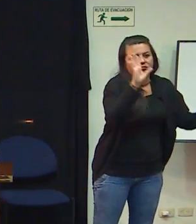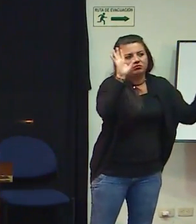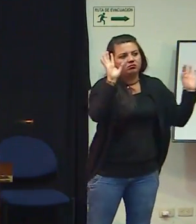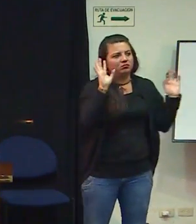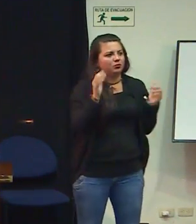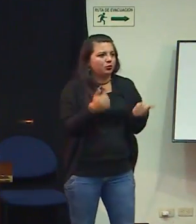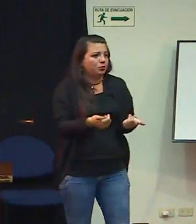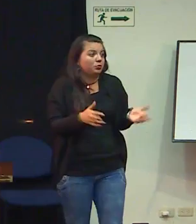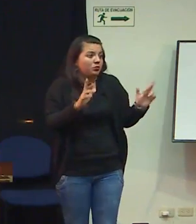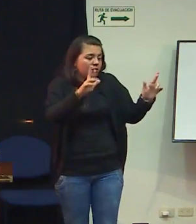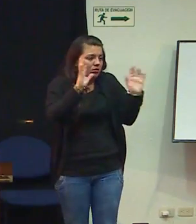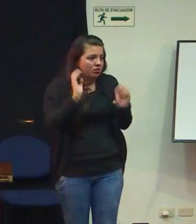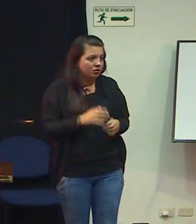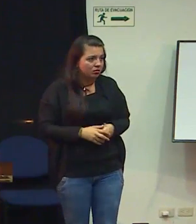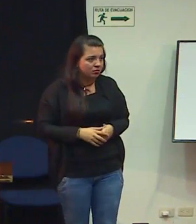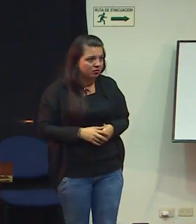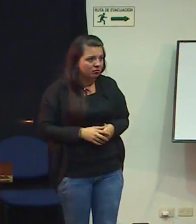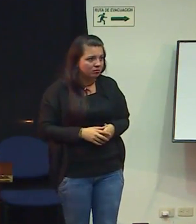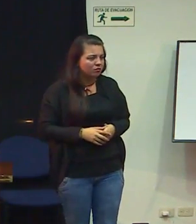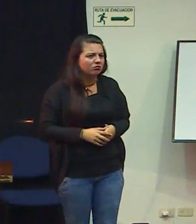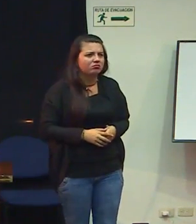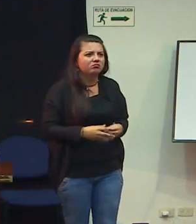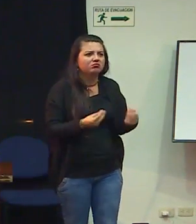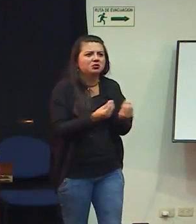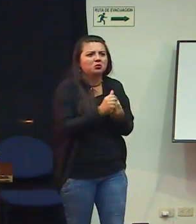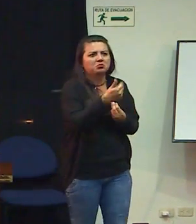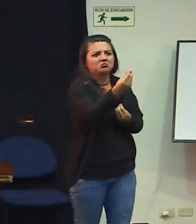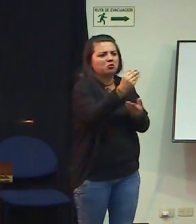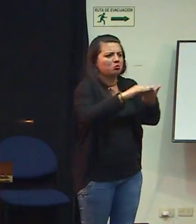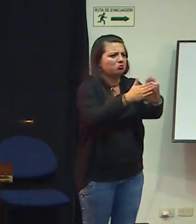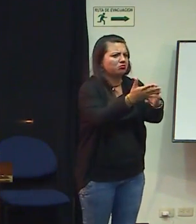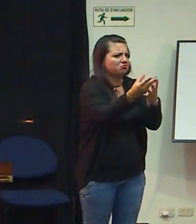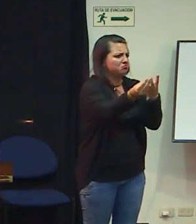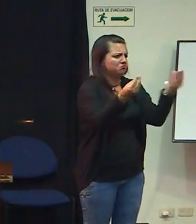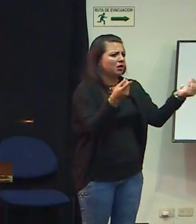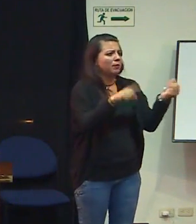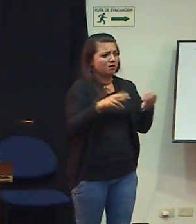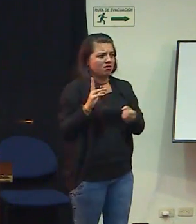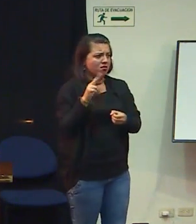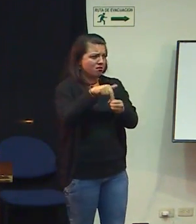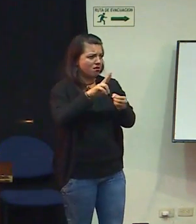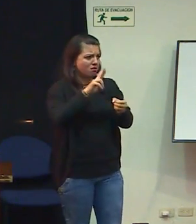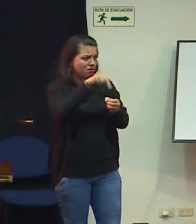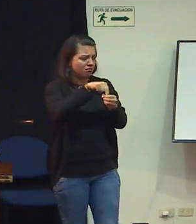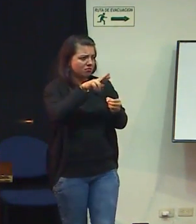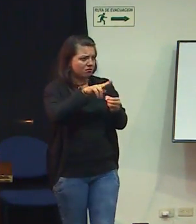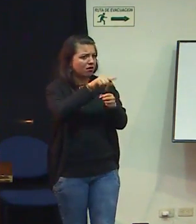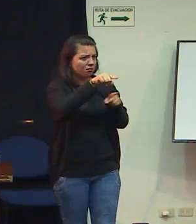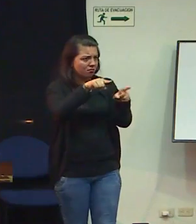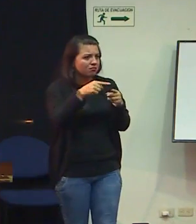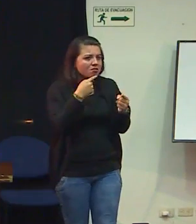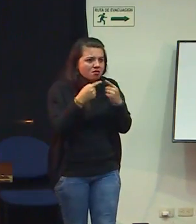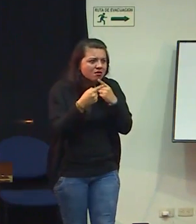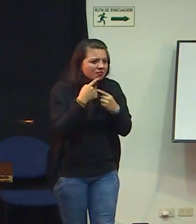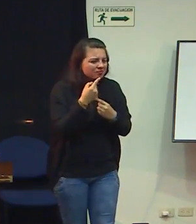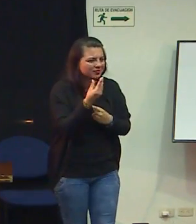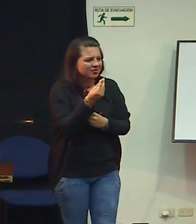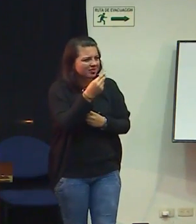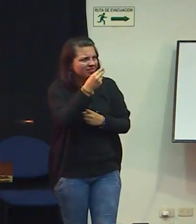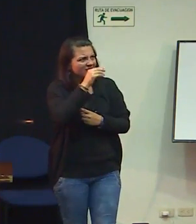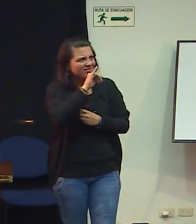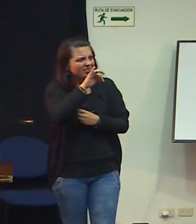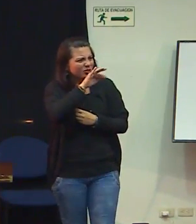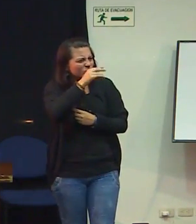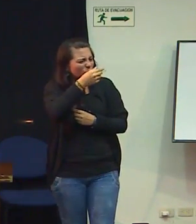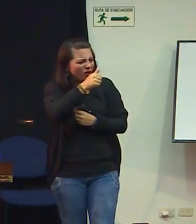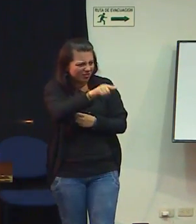un compañero de otros estamentos, de otras comunidades, hasta los indígenas con los que hemos hablado, quichuas y demás de la